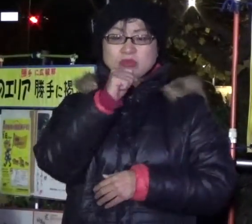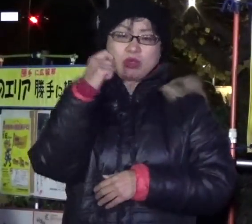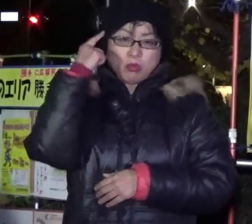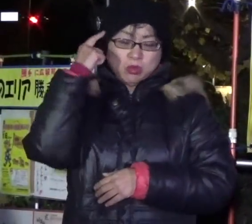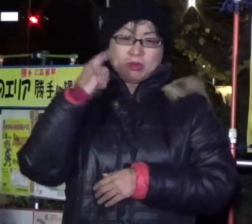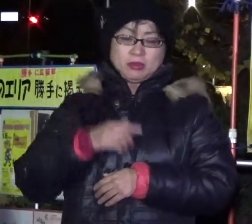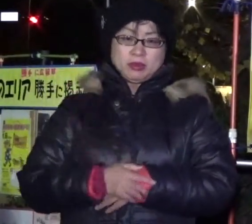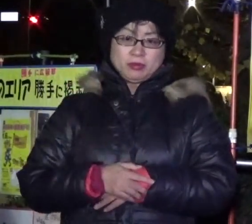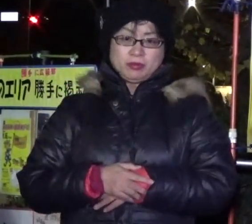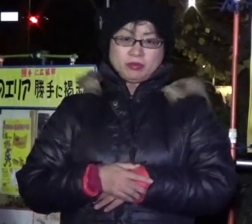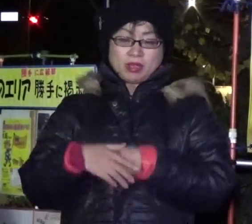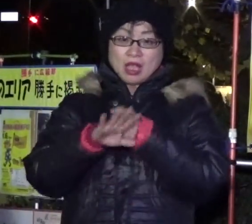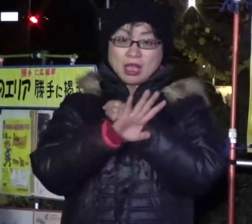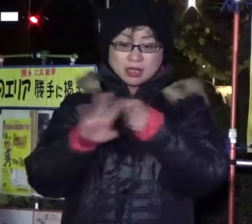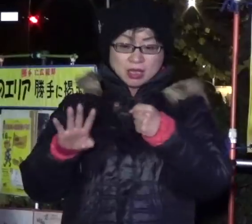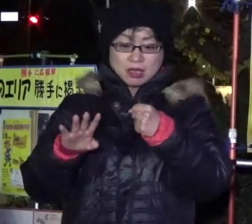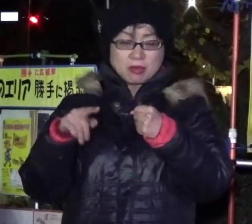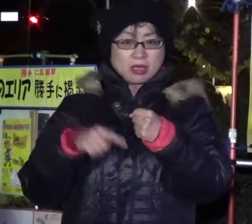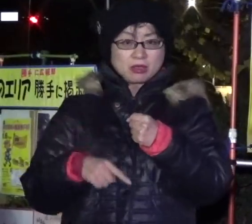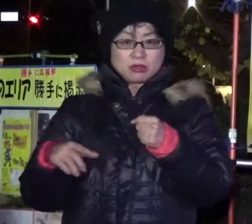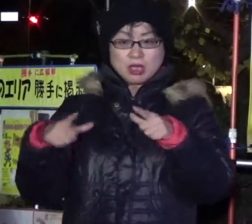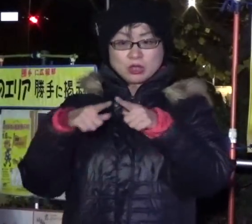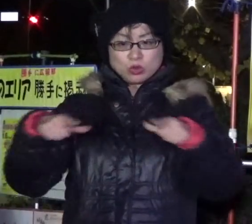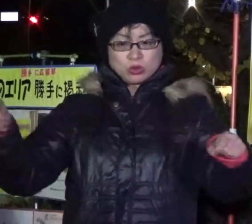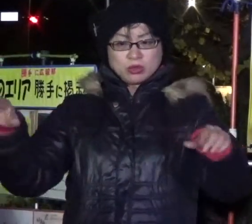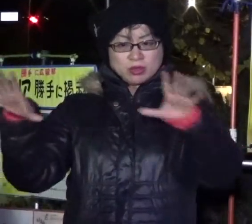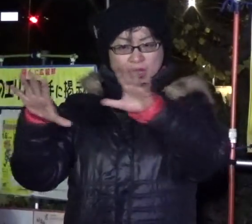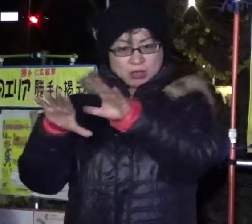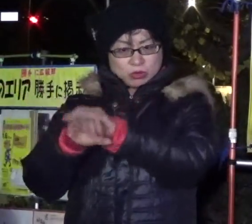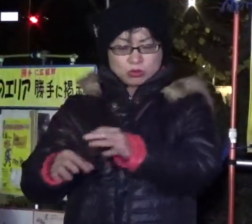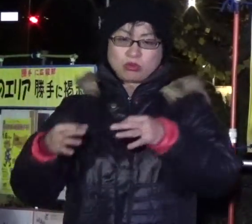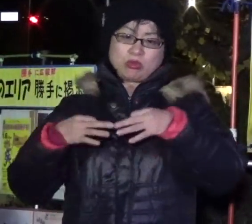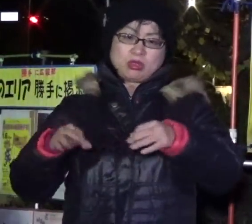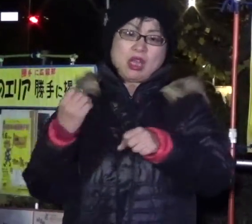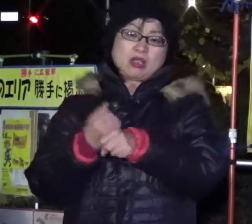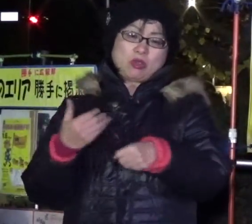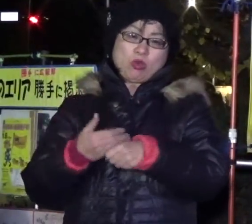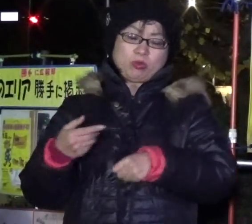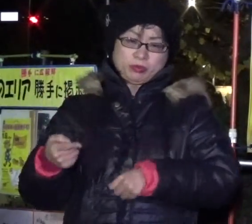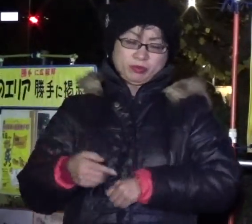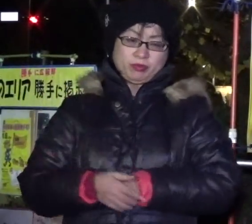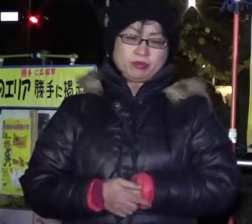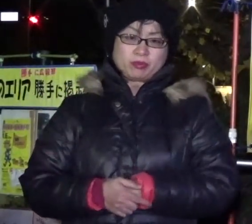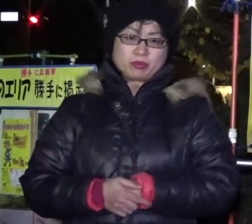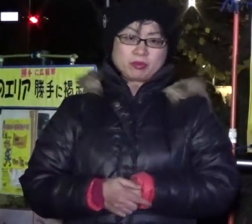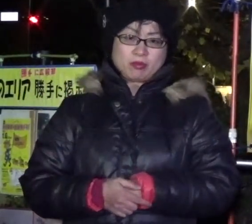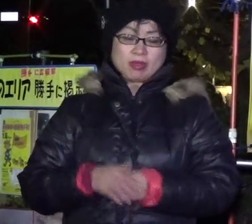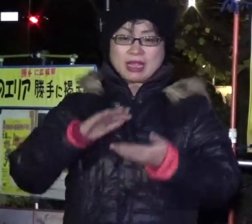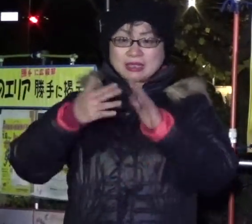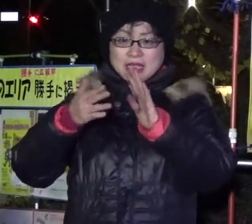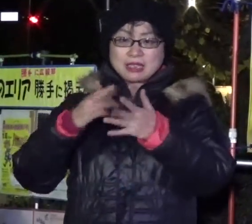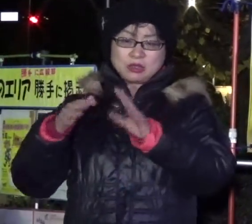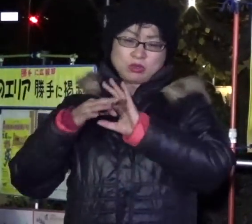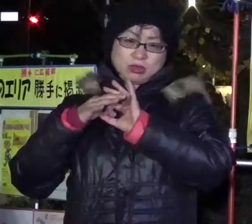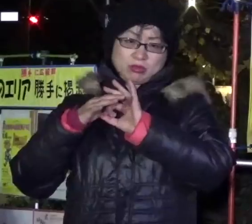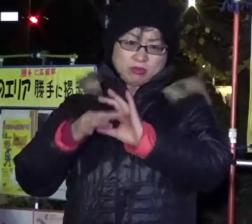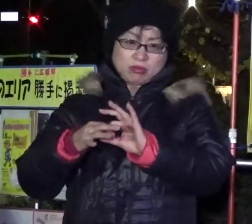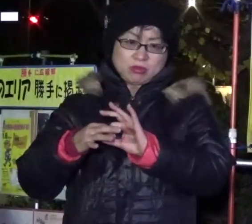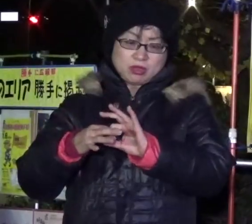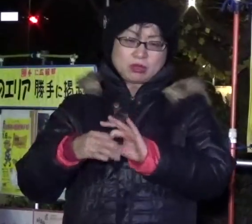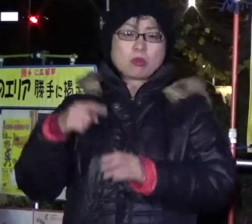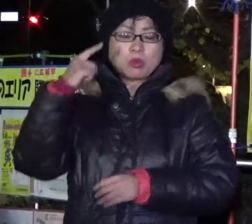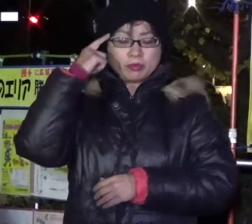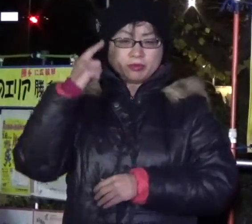。原発というのは亡国の産業です。本当にそういう意味で戦争につながることでもございます